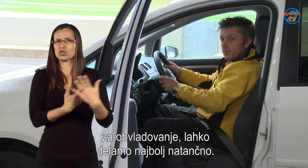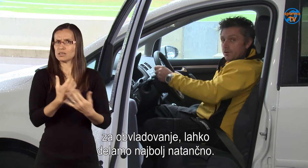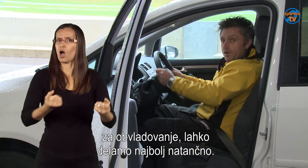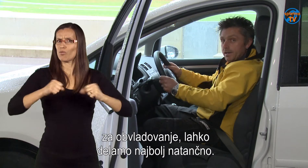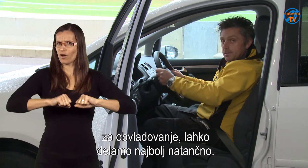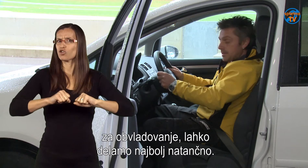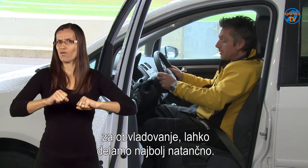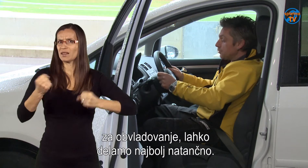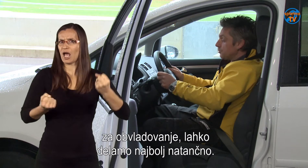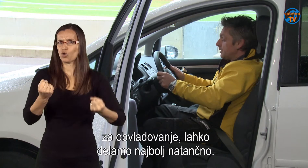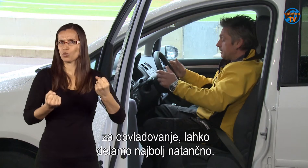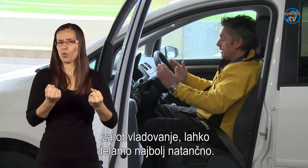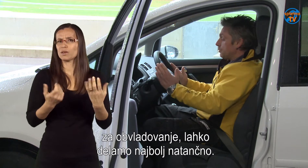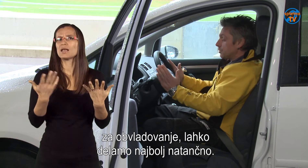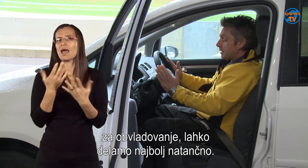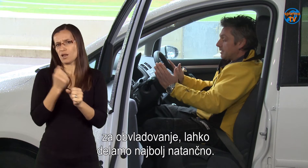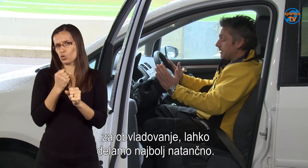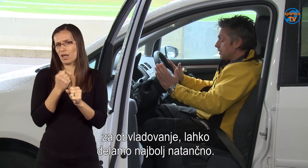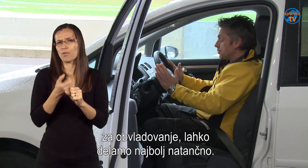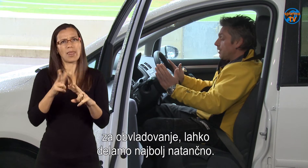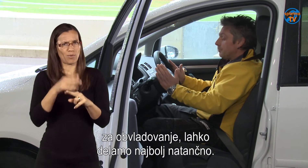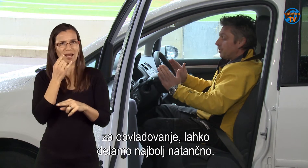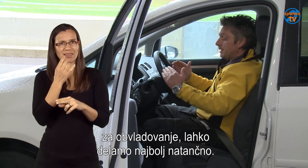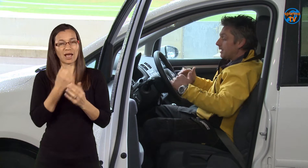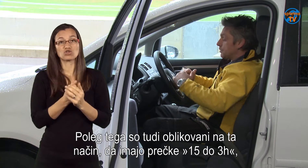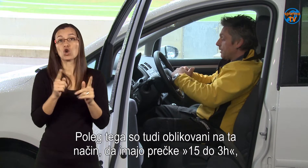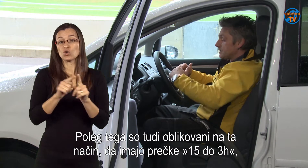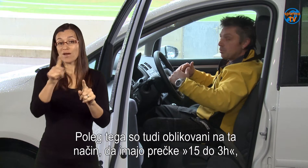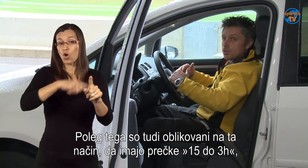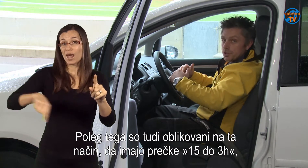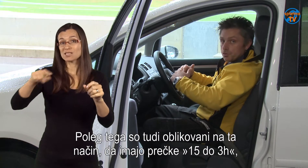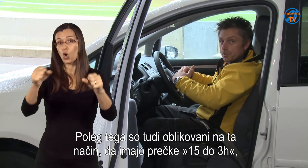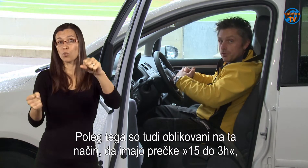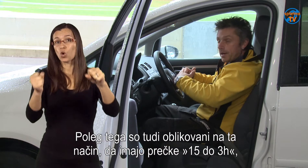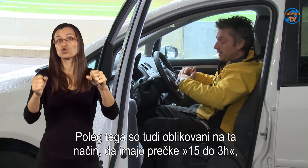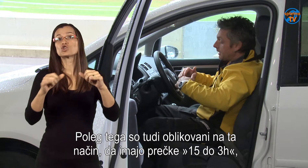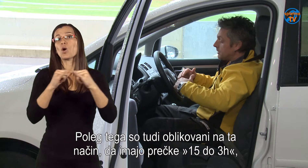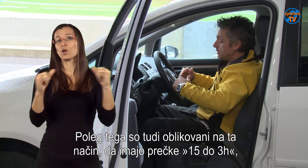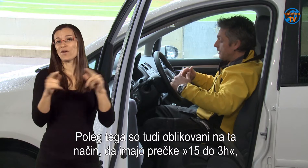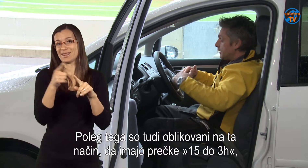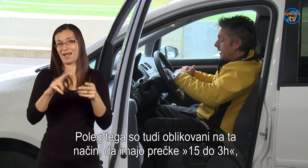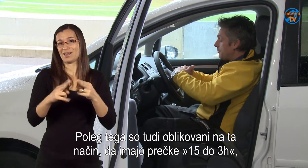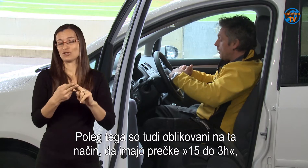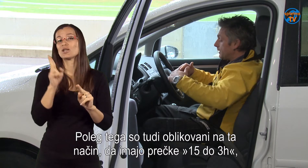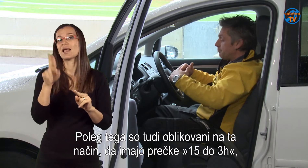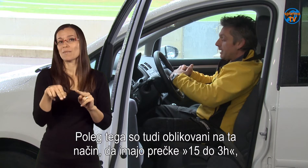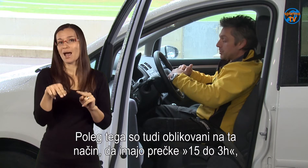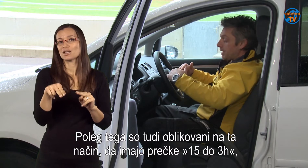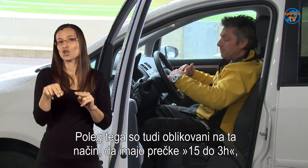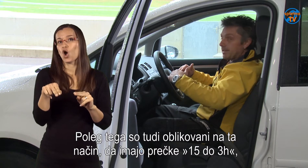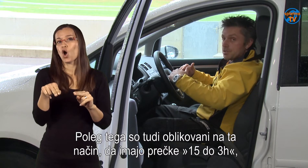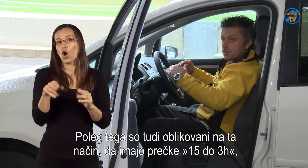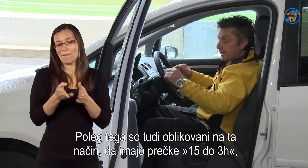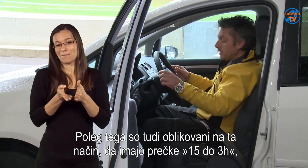moči za obvladovanje samega avtomobila, lahko delamo tudi najbolj natančno. Poleg tega so volanski obroči tudi oblikovani na ta način, da imajo te